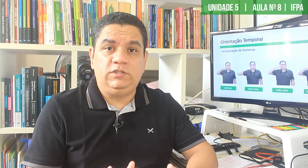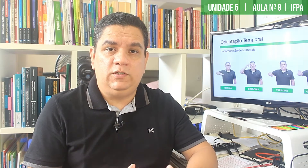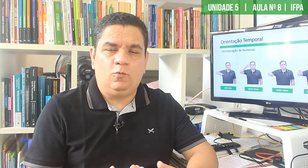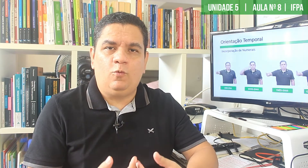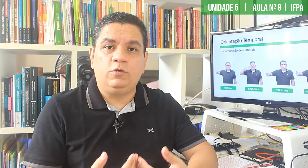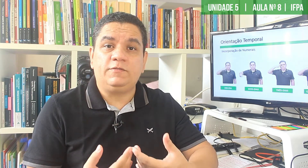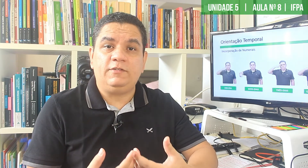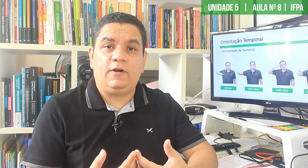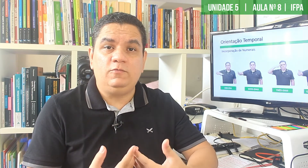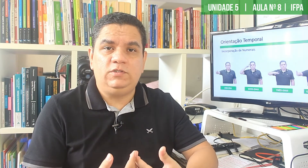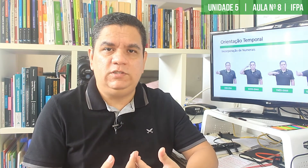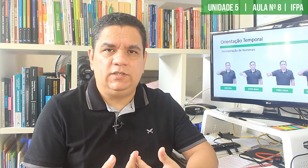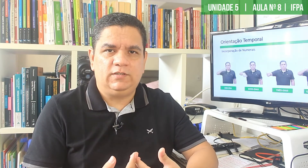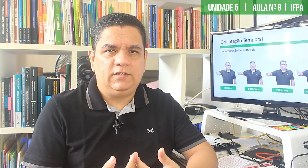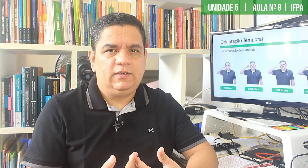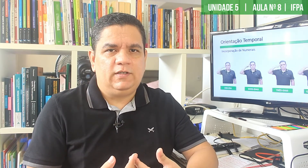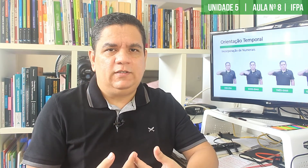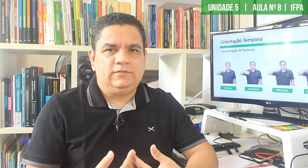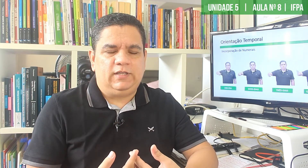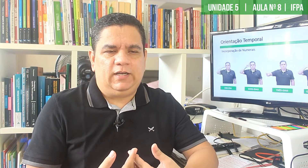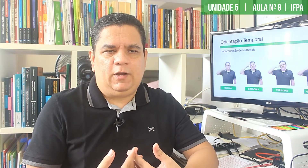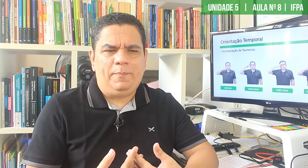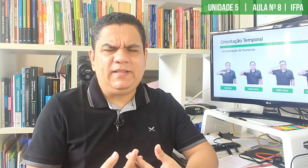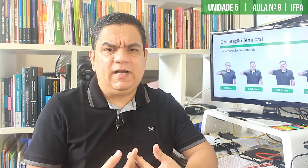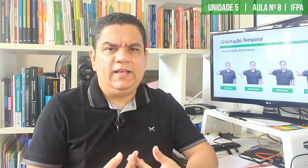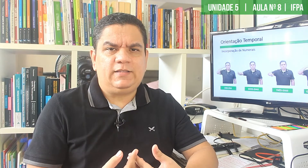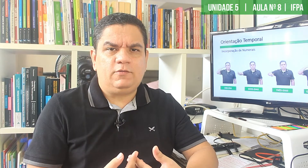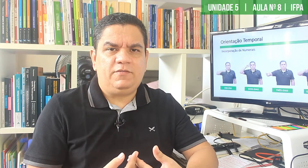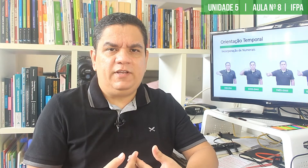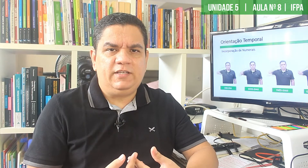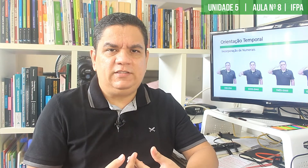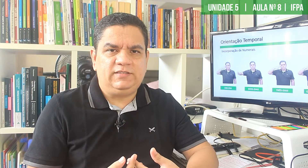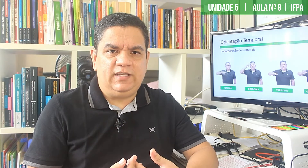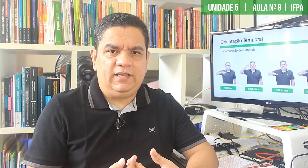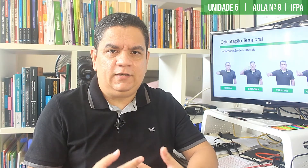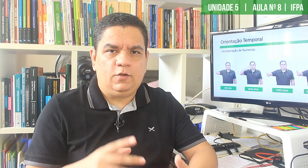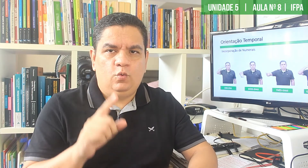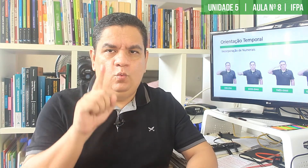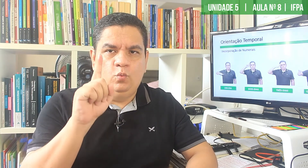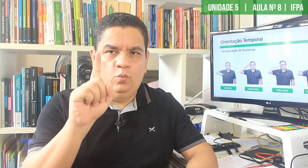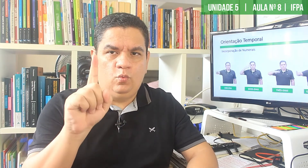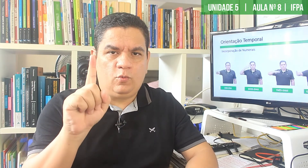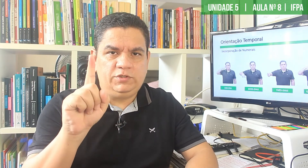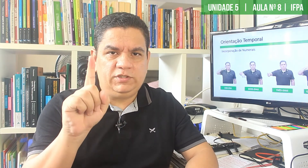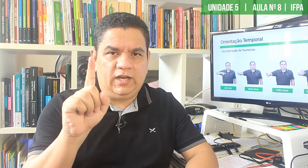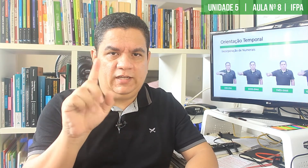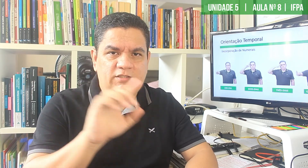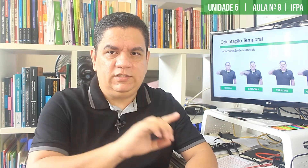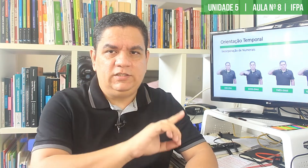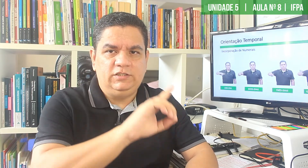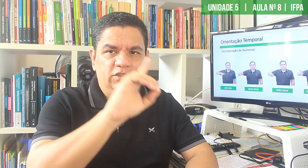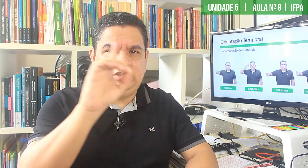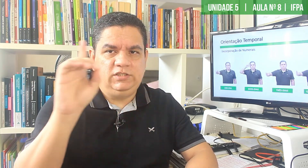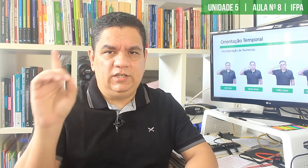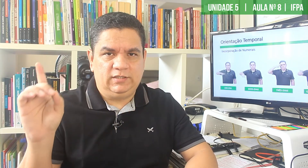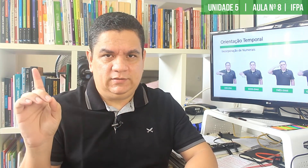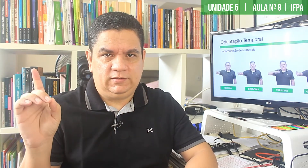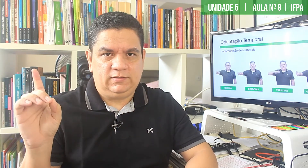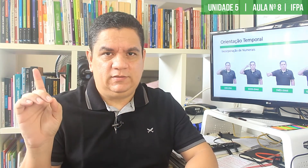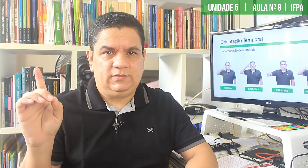o curso vai durar um dia, tá? Ao pé da letra eu deveria dizer quantidade, dia,